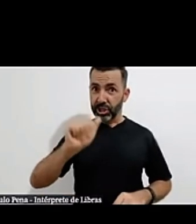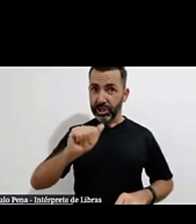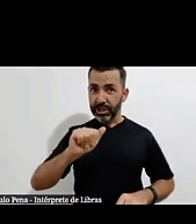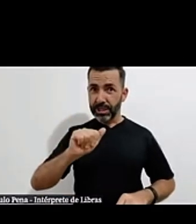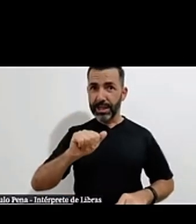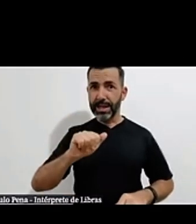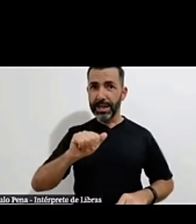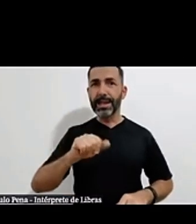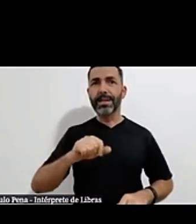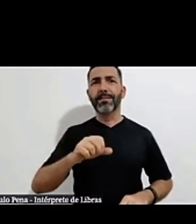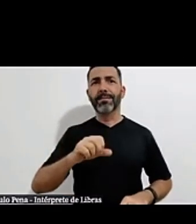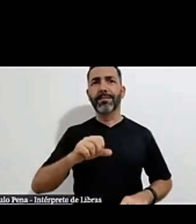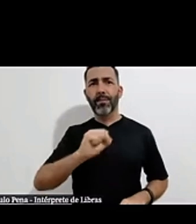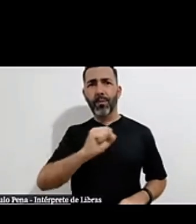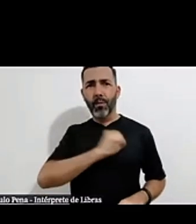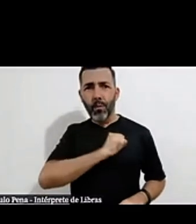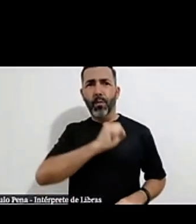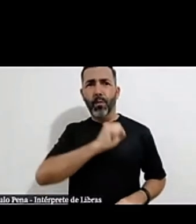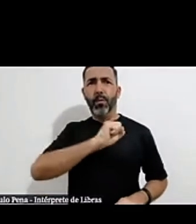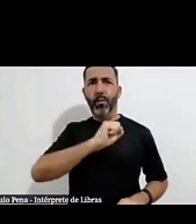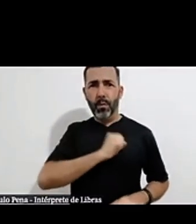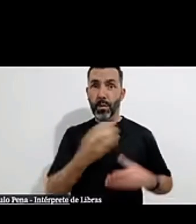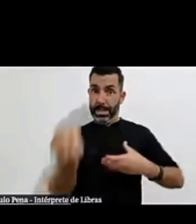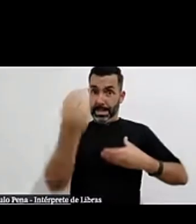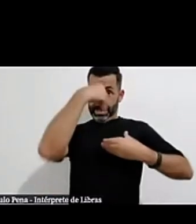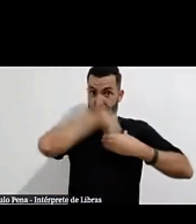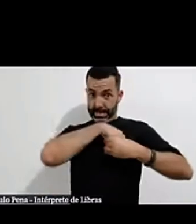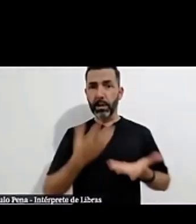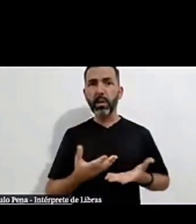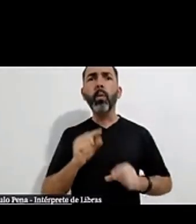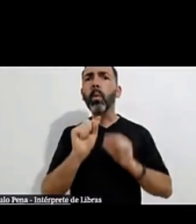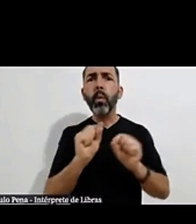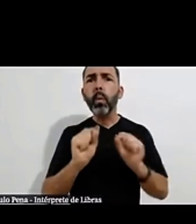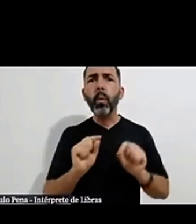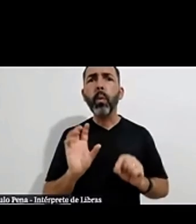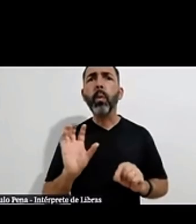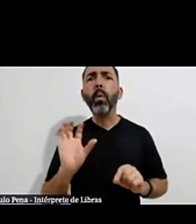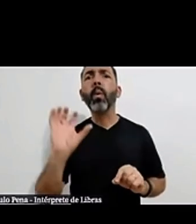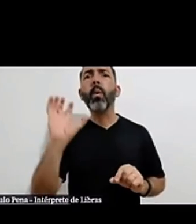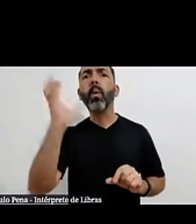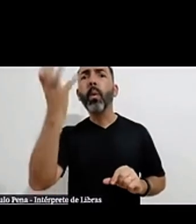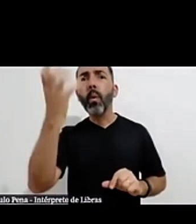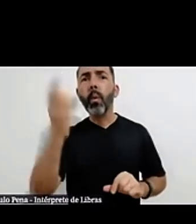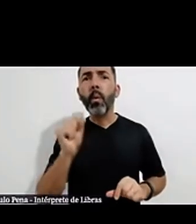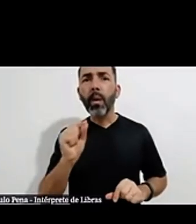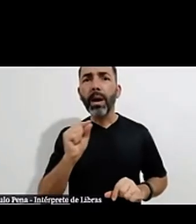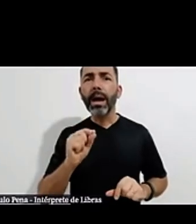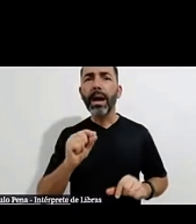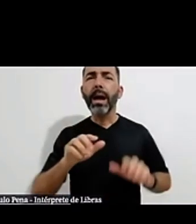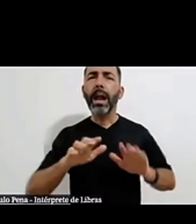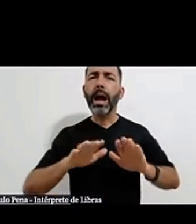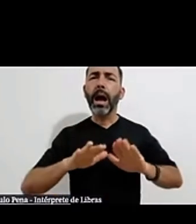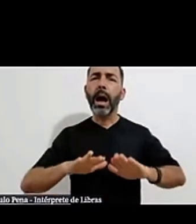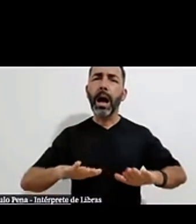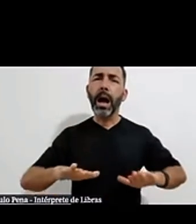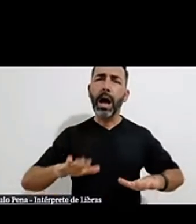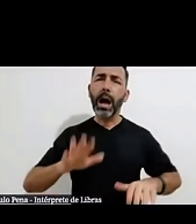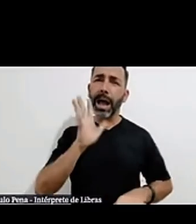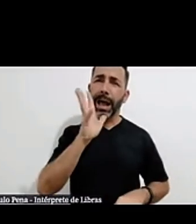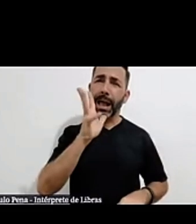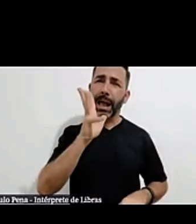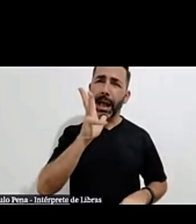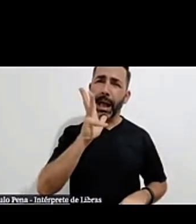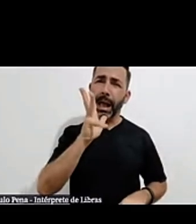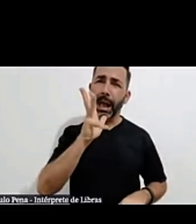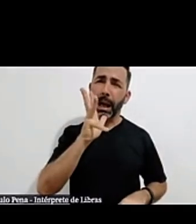câmaras inferiores, os ventrículos. A bradicardia ventricular, nós já falamos, é uma frequência cardíaca baixa, que